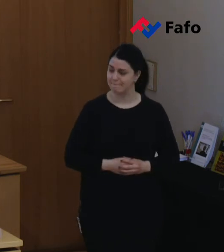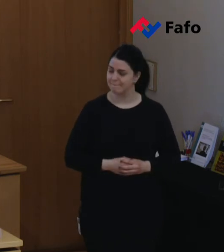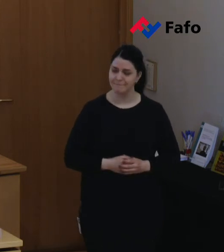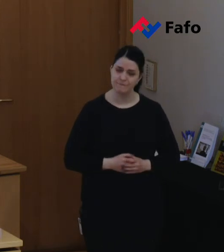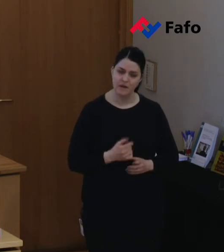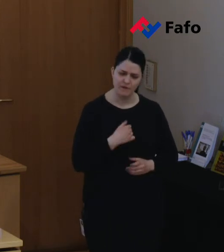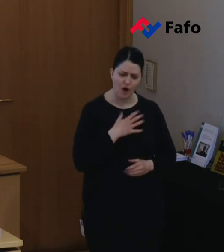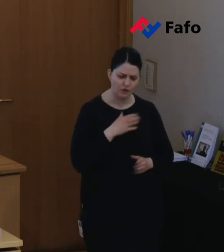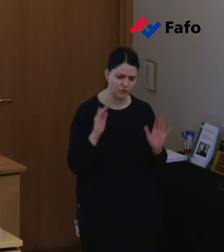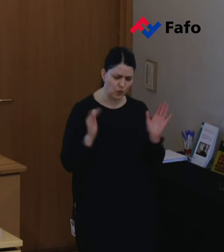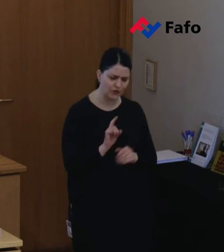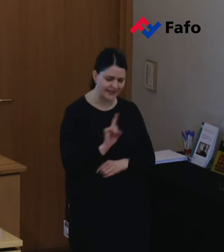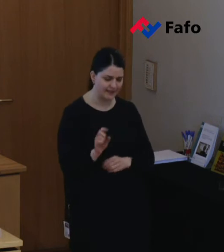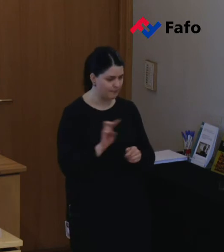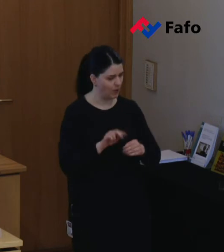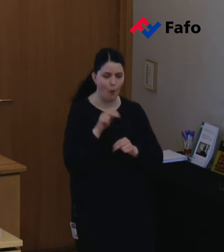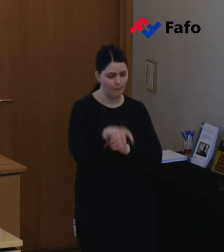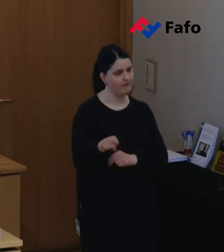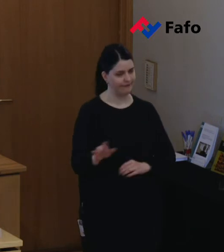Tror vi har så lite tid, vi hopper bare over. Ja.